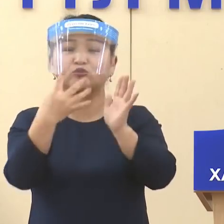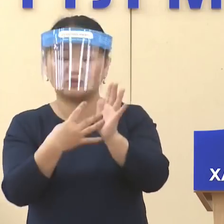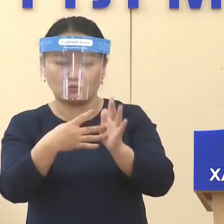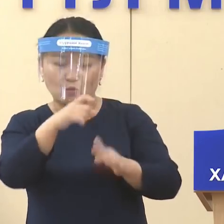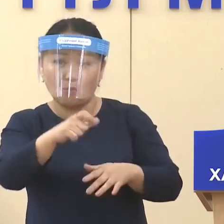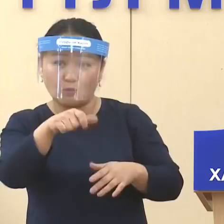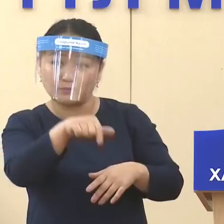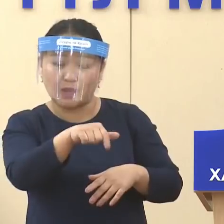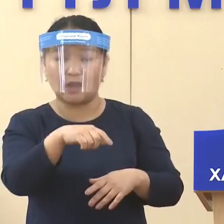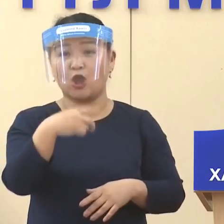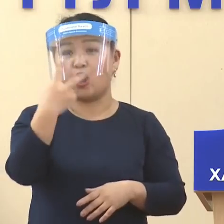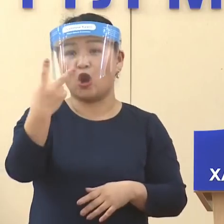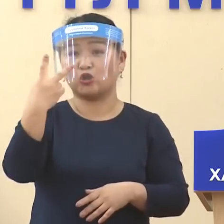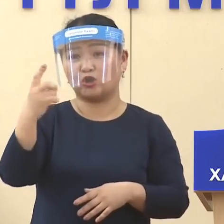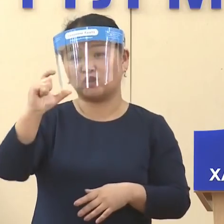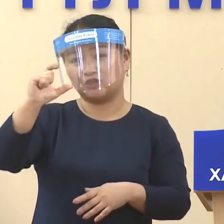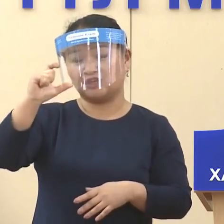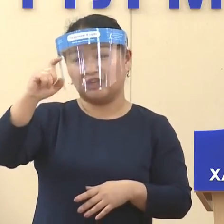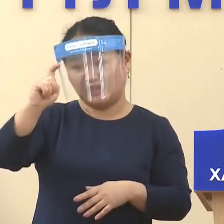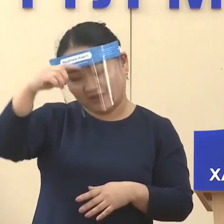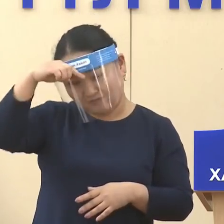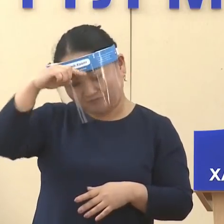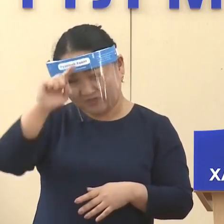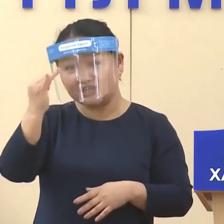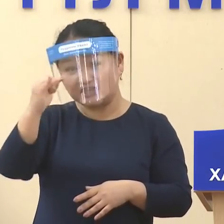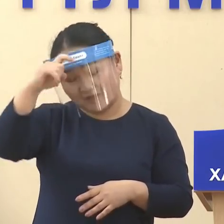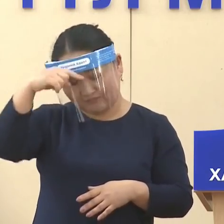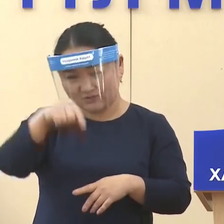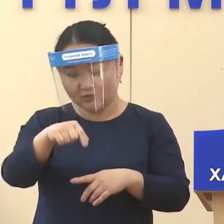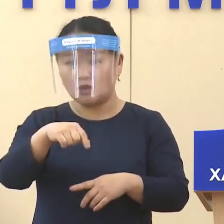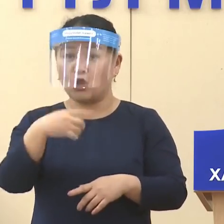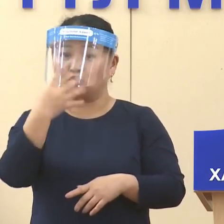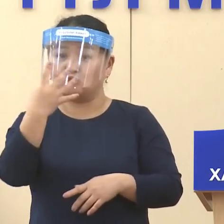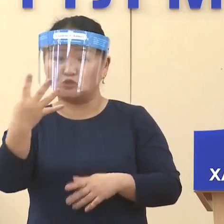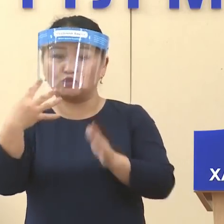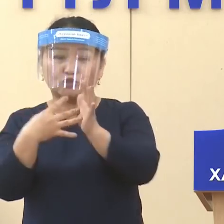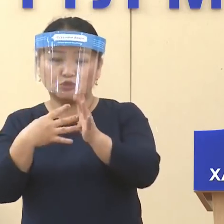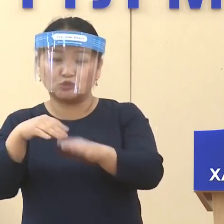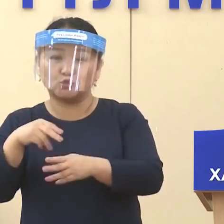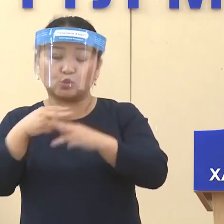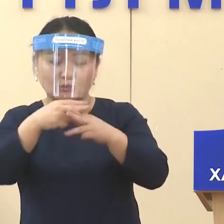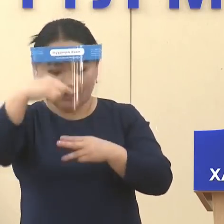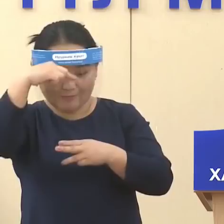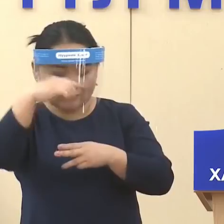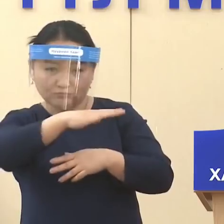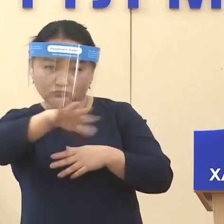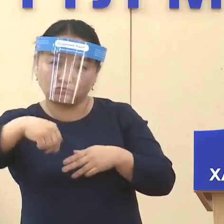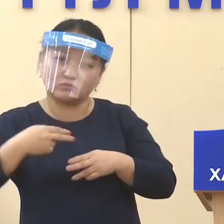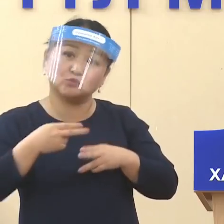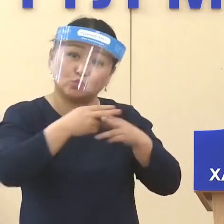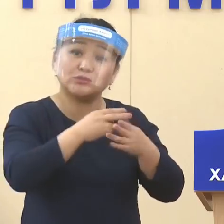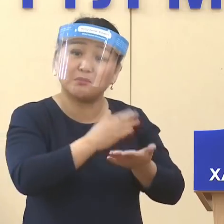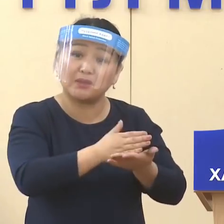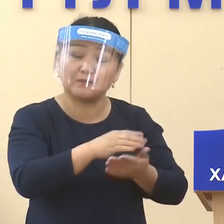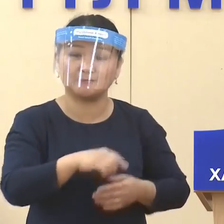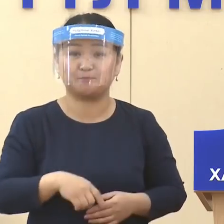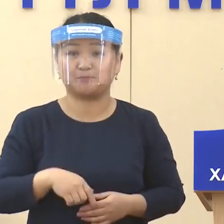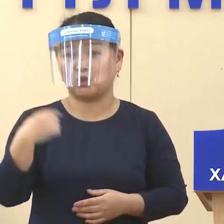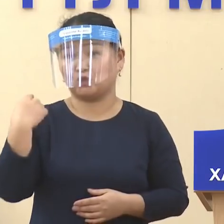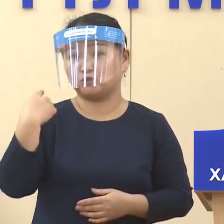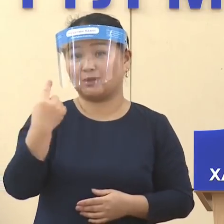ихэмж, 49 эрсдэн тэмч эдгээр хүмүүстэд эмнэлгийн тусламж үйлчилгээ үзүүлж байна. За өчигдөр мөн